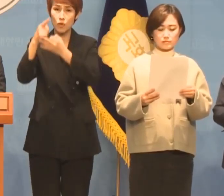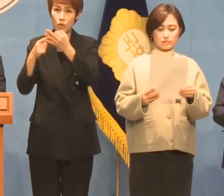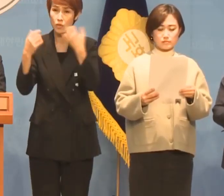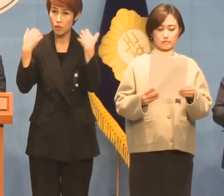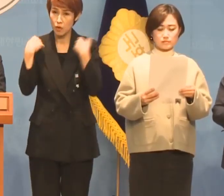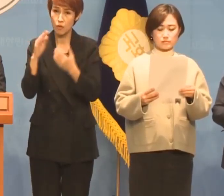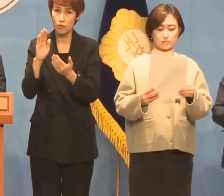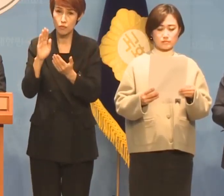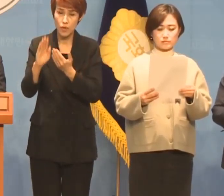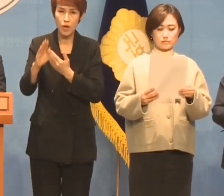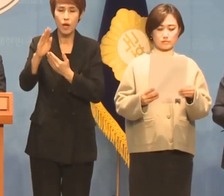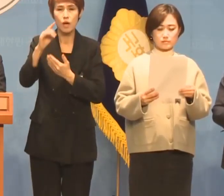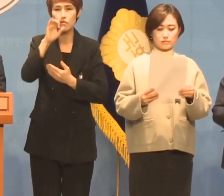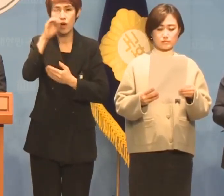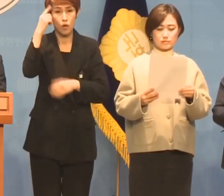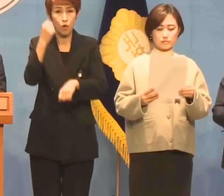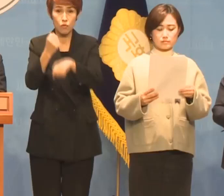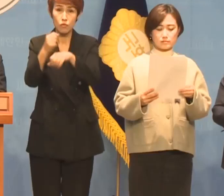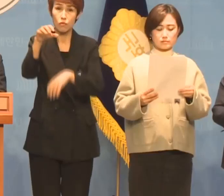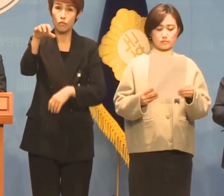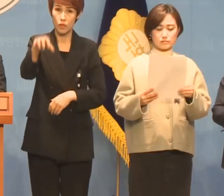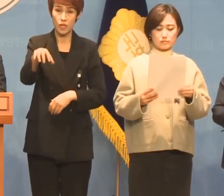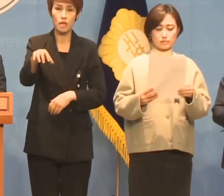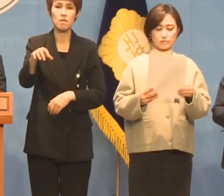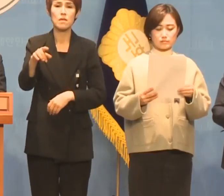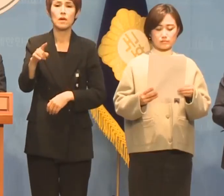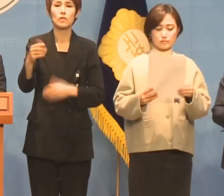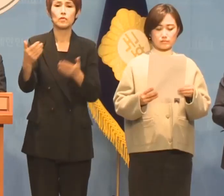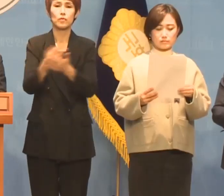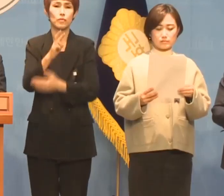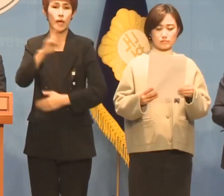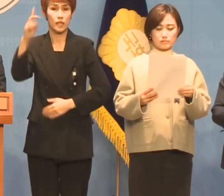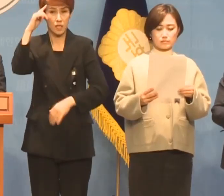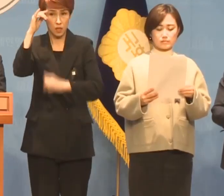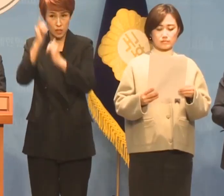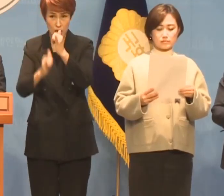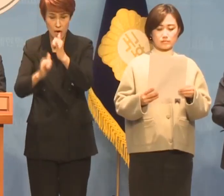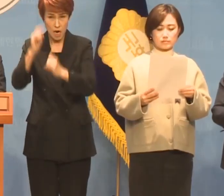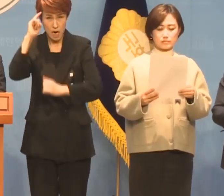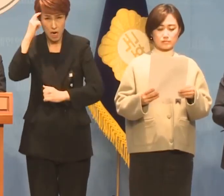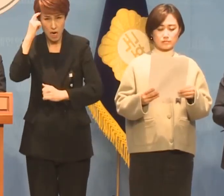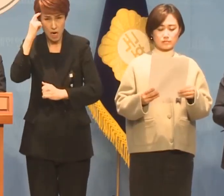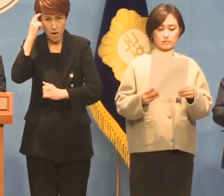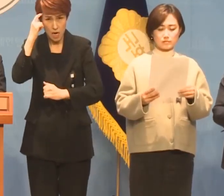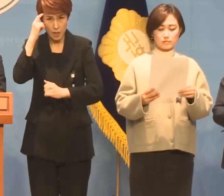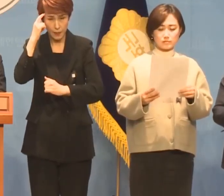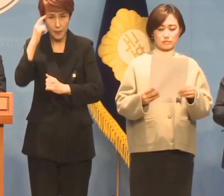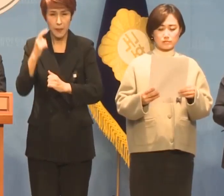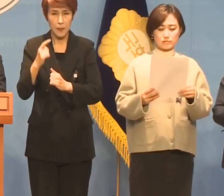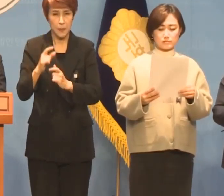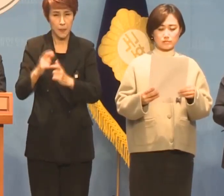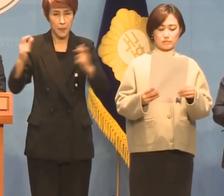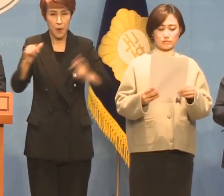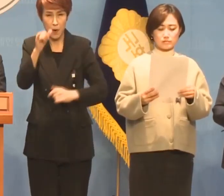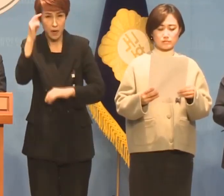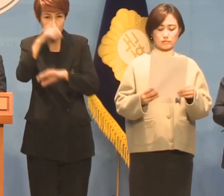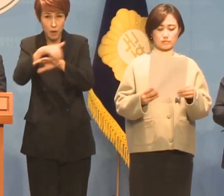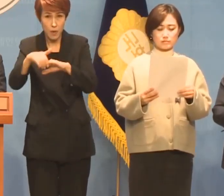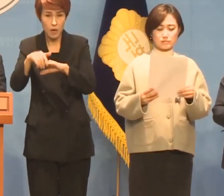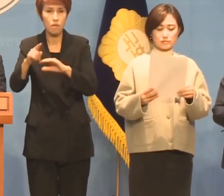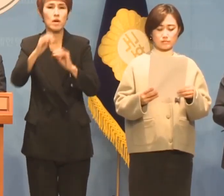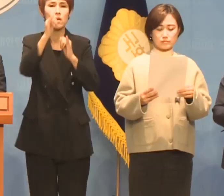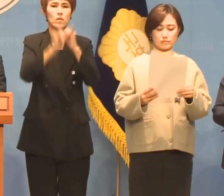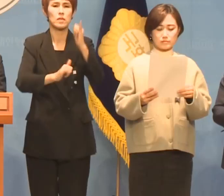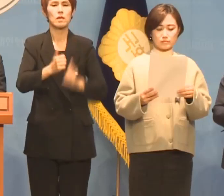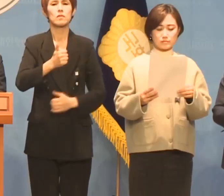이후에도 한국학중앙연구원의 뉴라이트적 역사관을 확대 재생산하려는 형태는 대한민국의 역사적